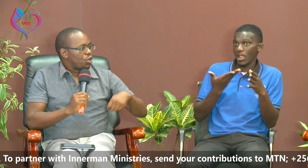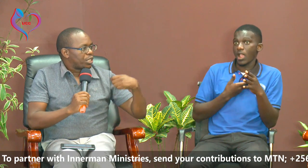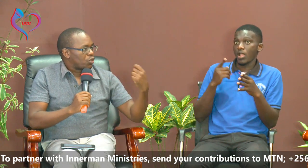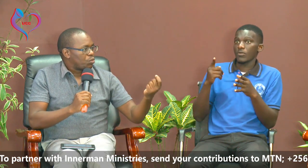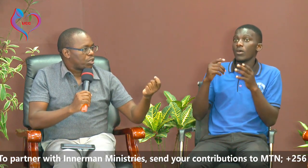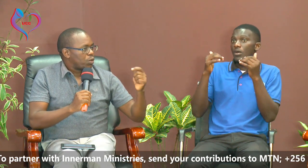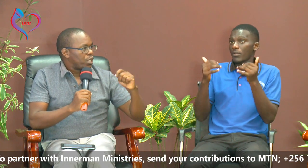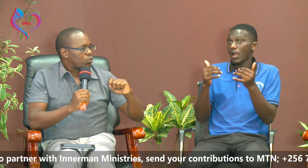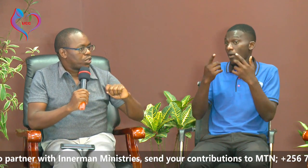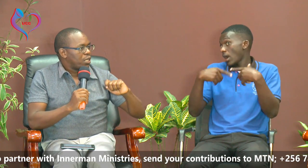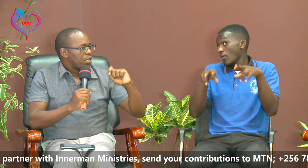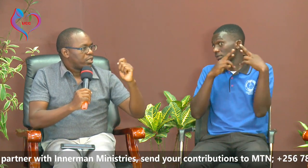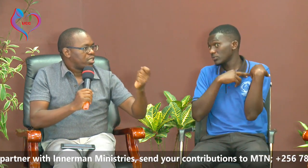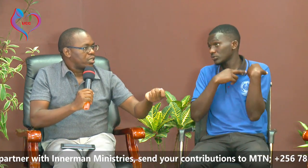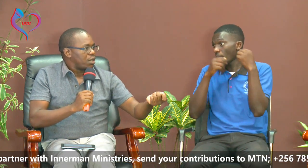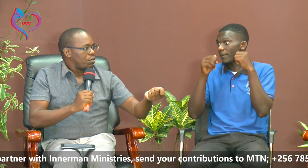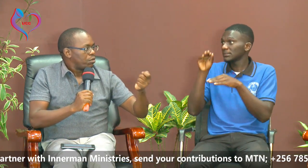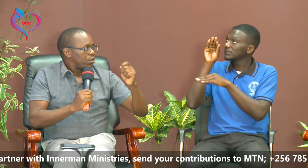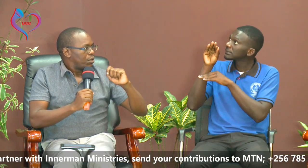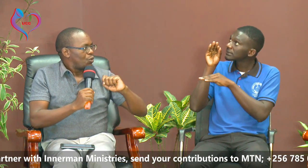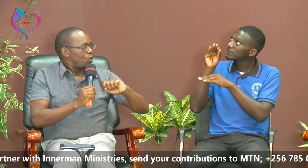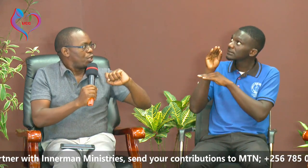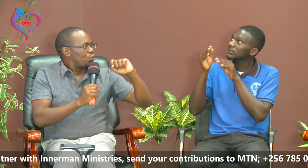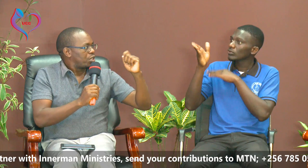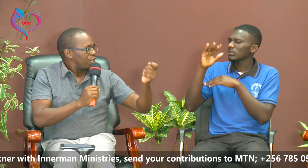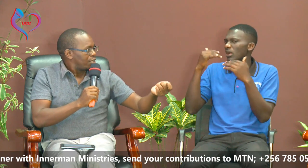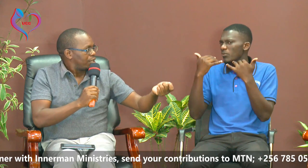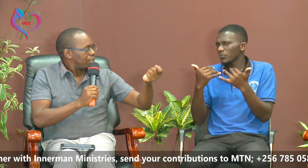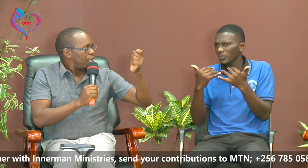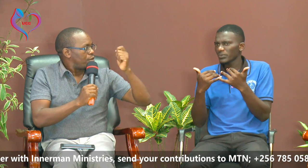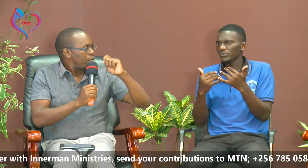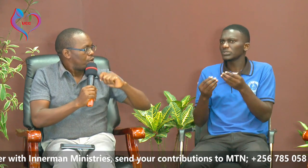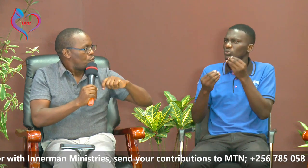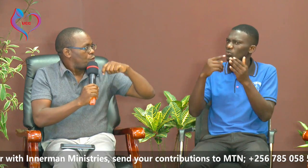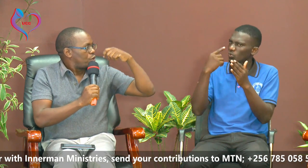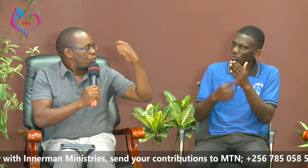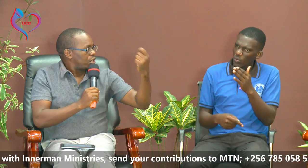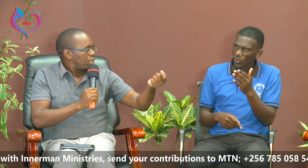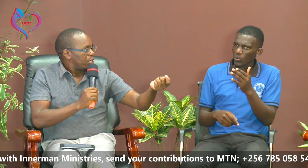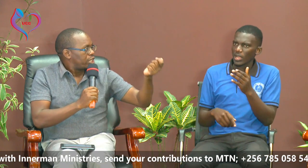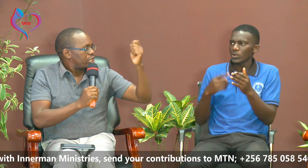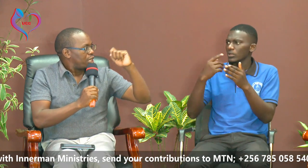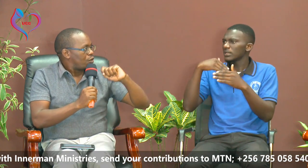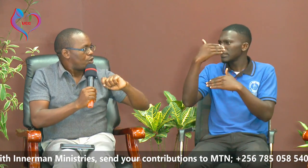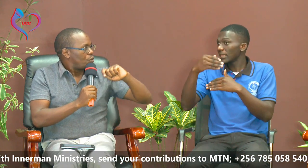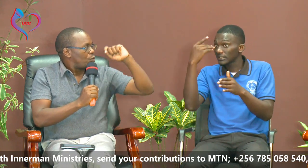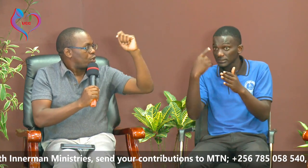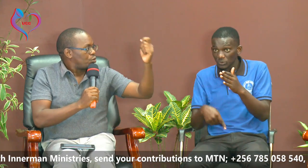okuddayo buli kisatu mbuuza wano wentuuse kyekiddako wano wentuuse kyekiddako wano wentuuse kyekiddako wano